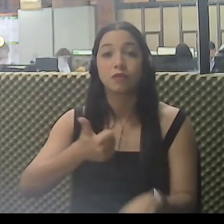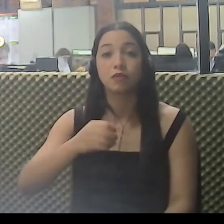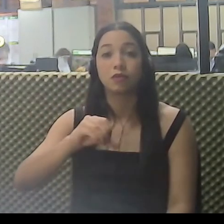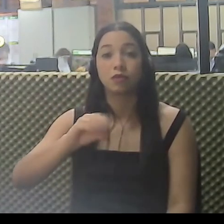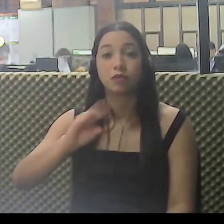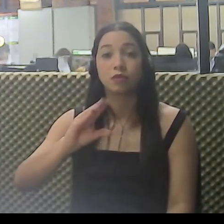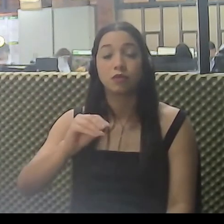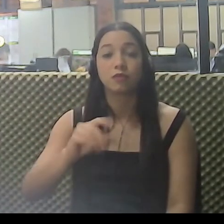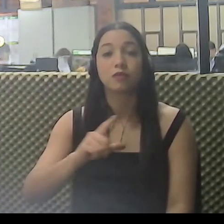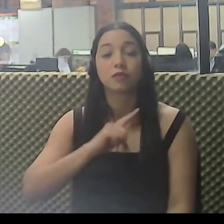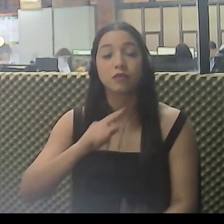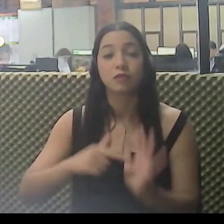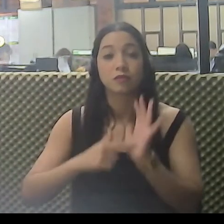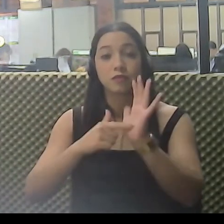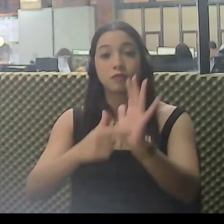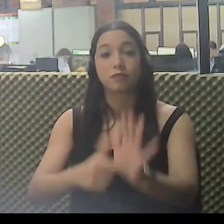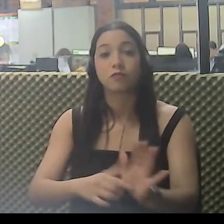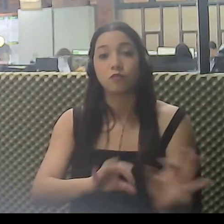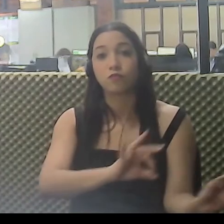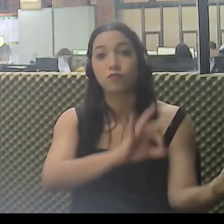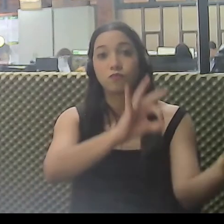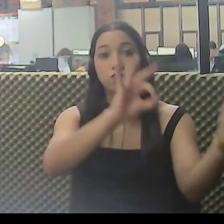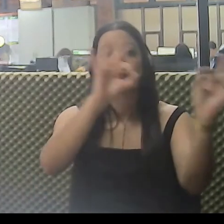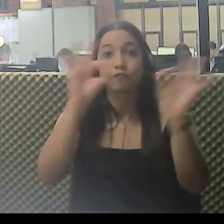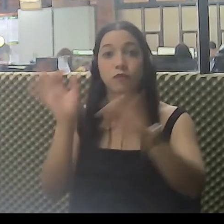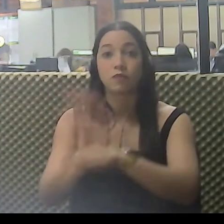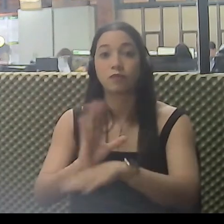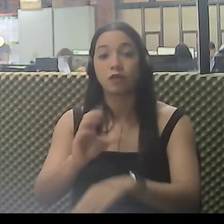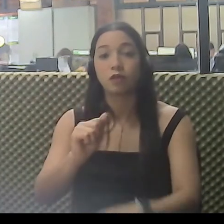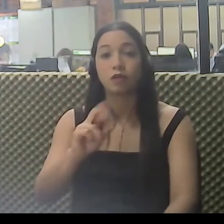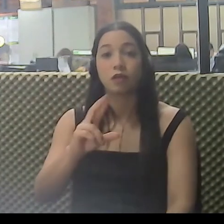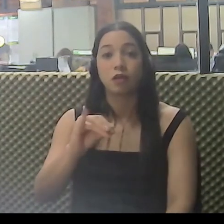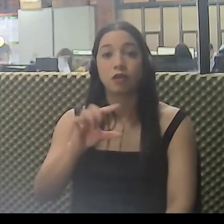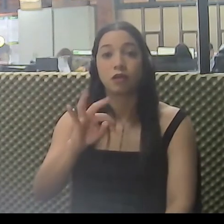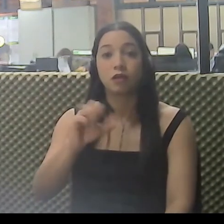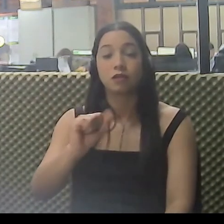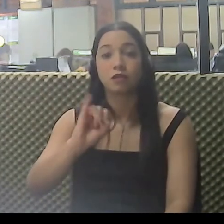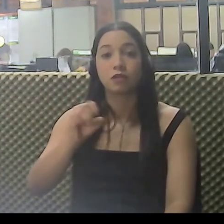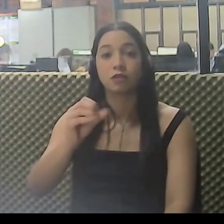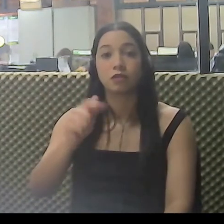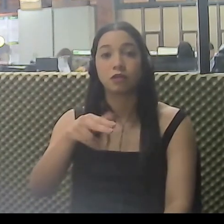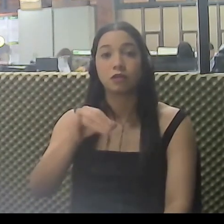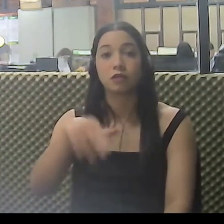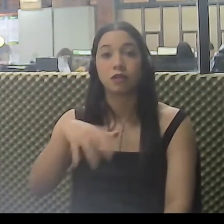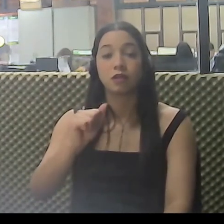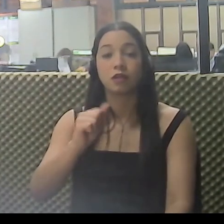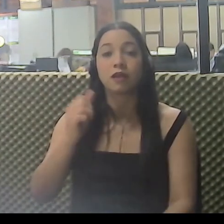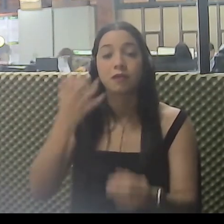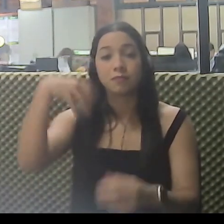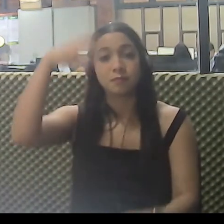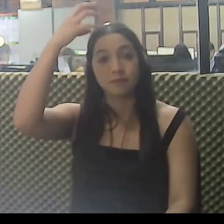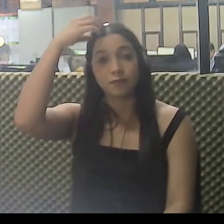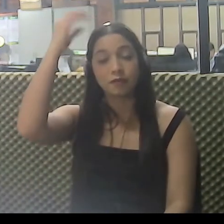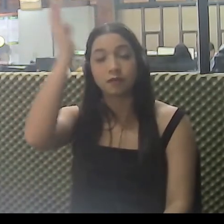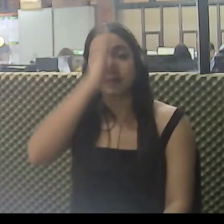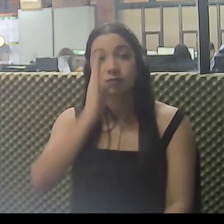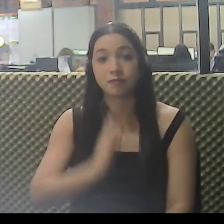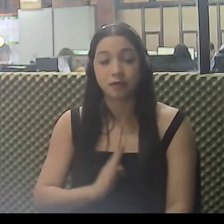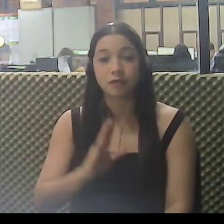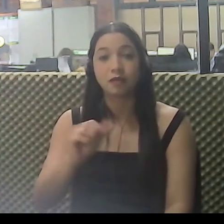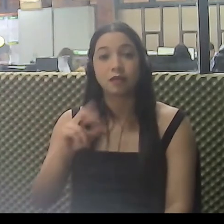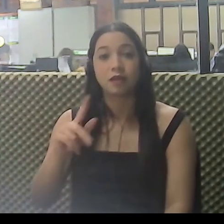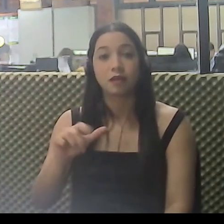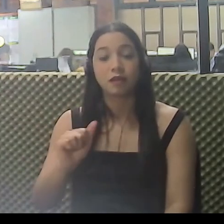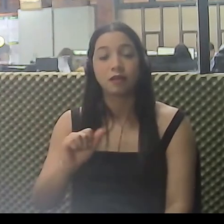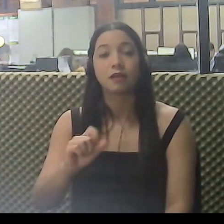noite. Haverá a exibição do longa-metragem Carlota Joaquina, Princesa do Brasil, da diretora Carla Camurati.